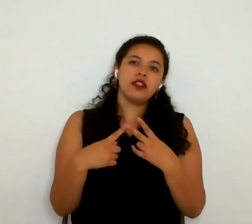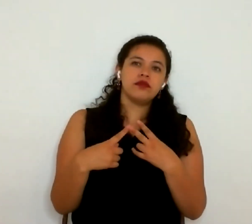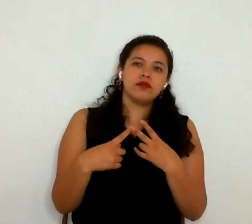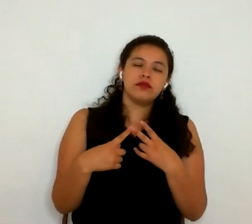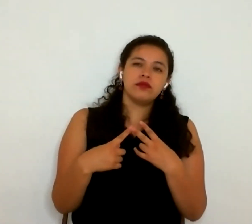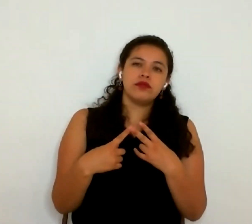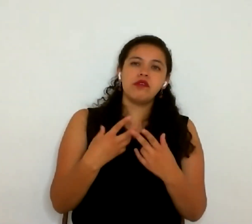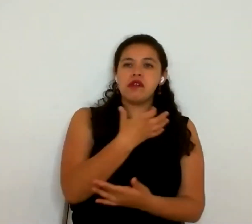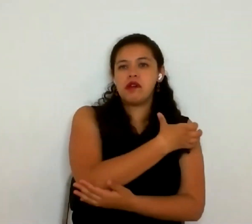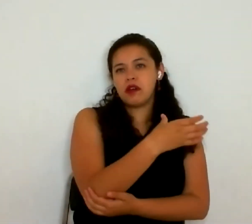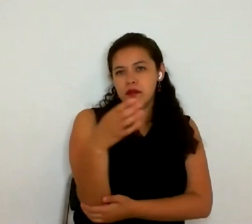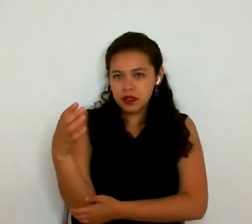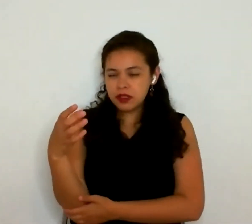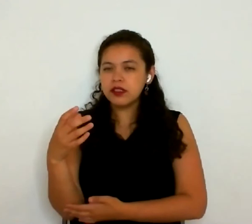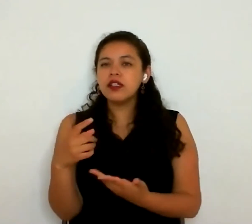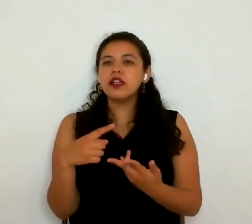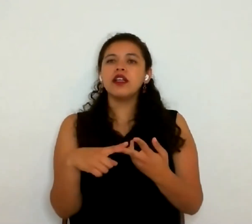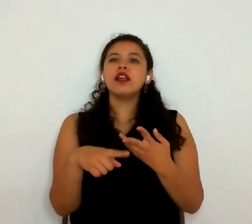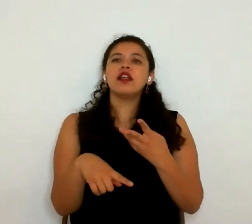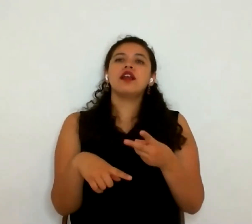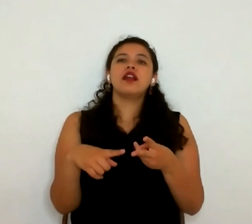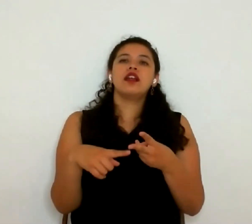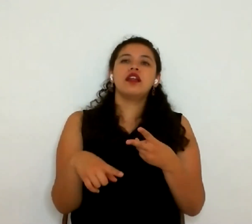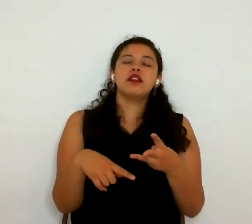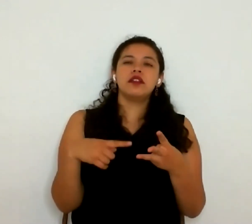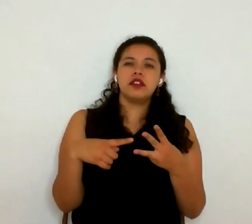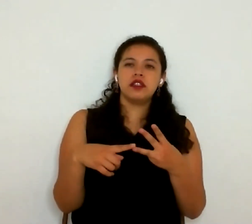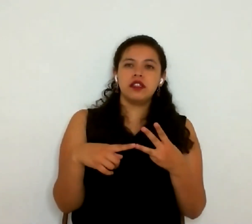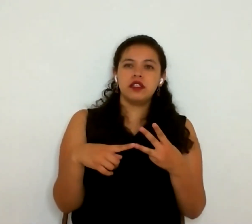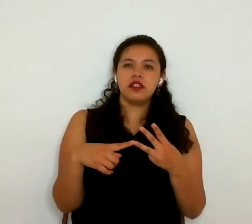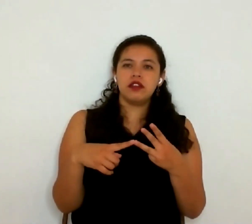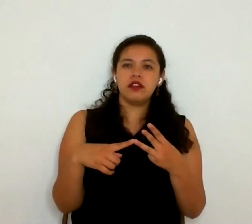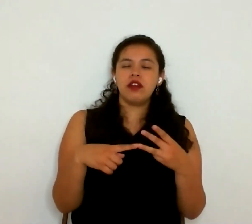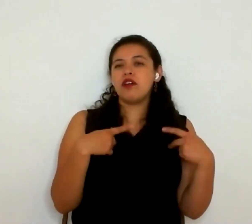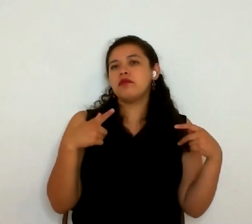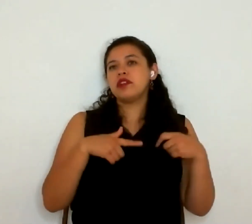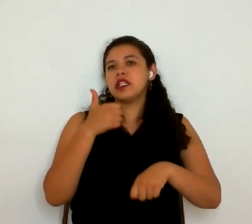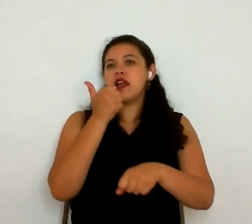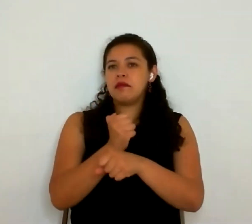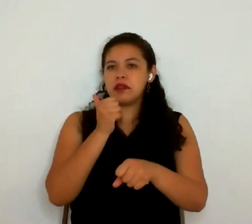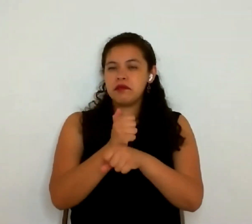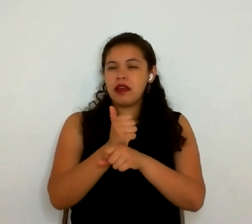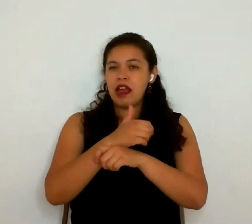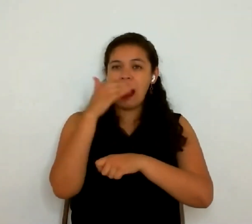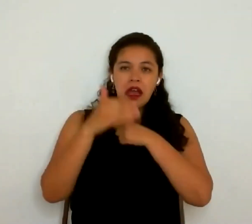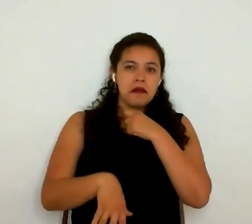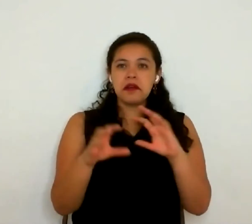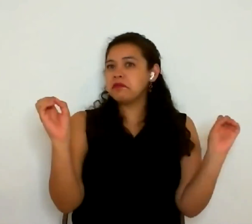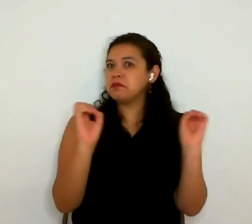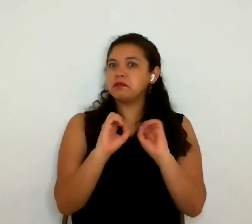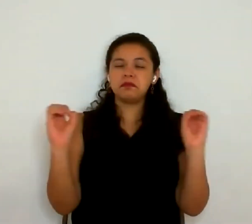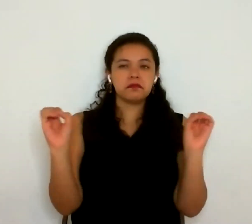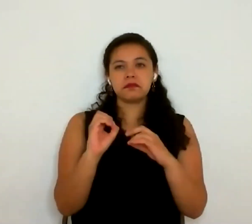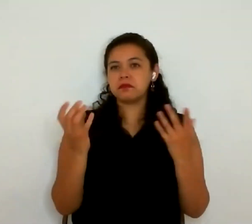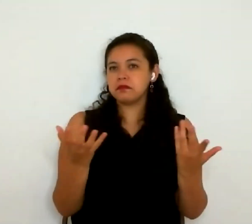campesino que es una persona que sólo estudió la primaria nunca esté pues eso va dando